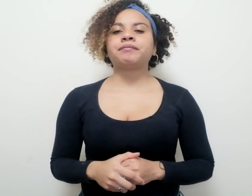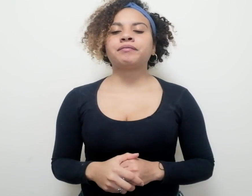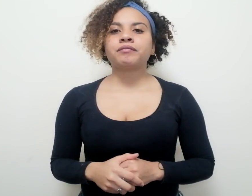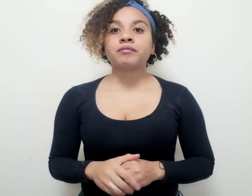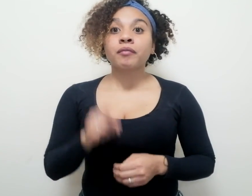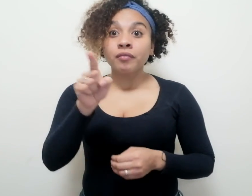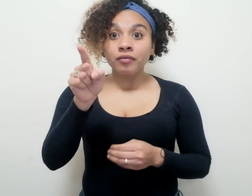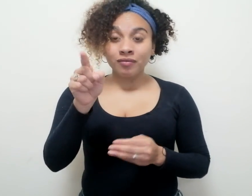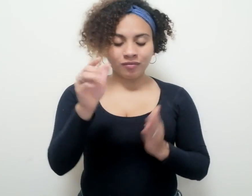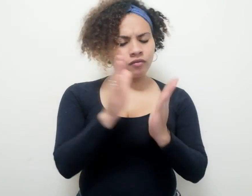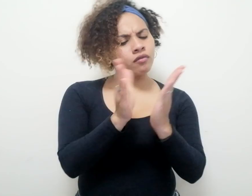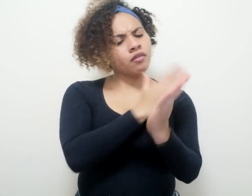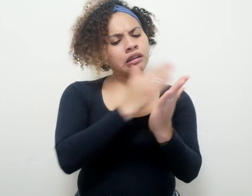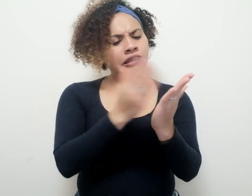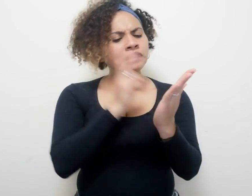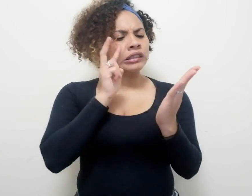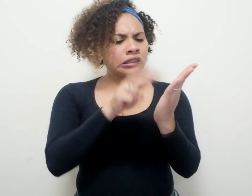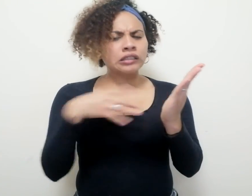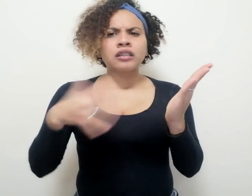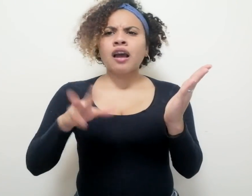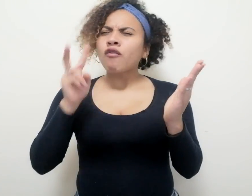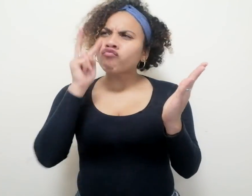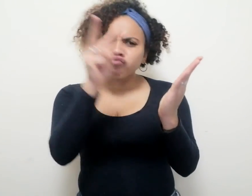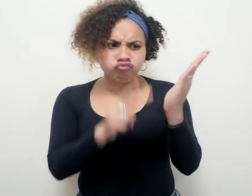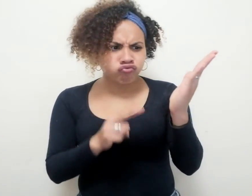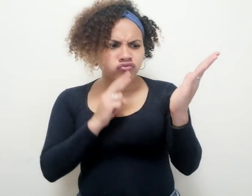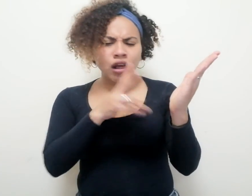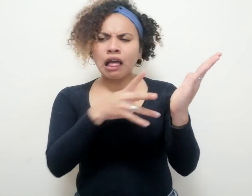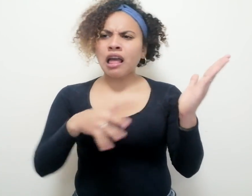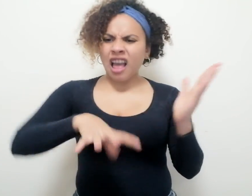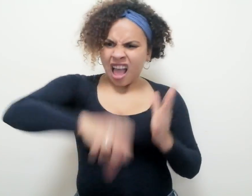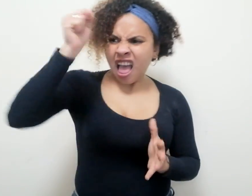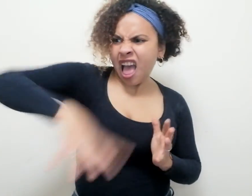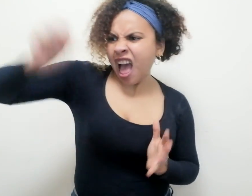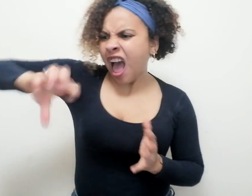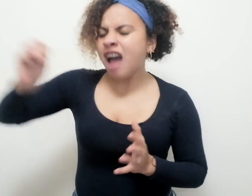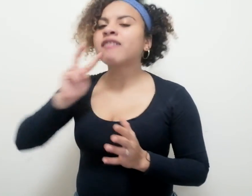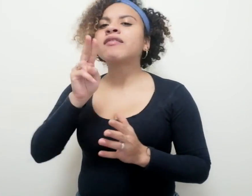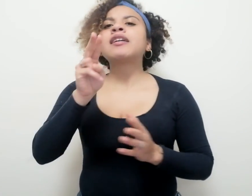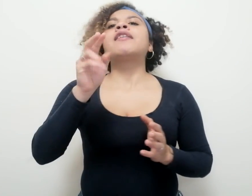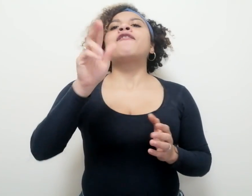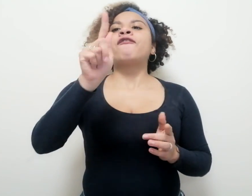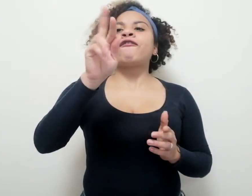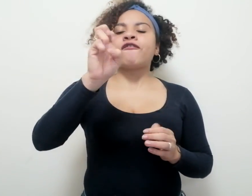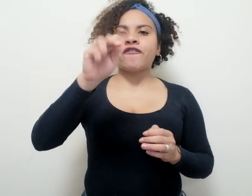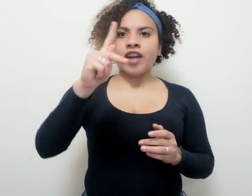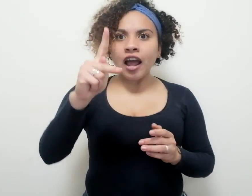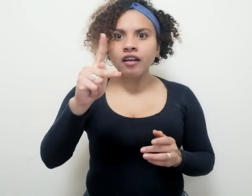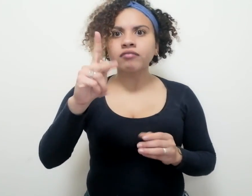el catálogo de atracos ajenos que describe Frank Báez, sobreviviente ileso